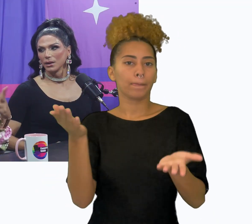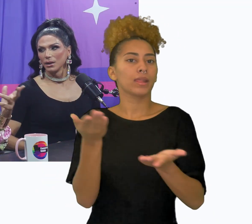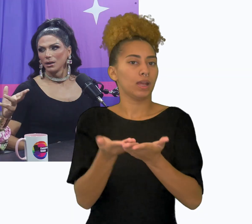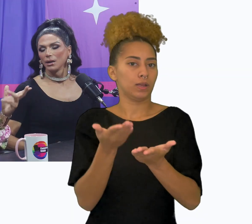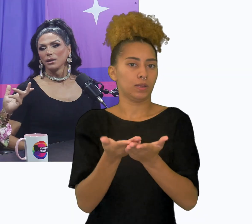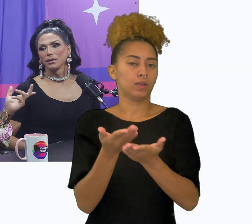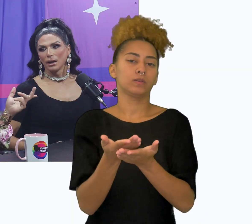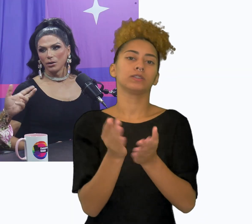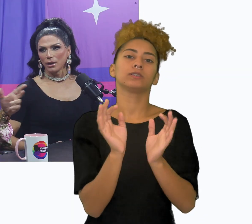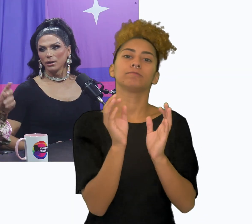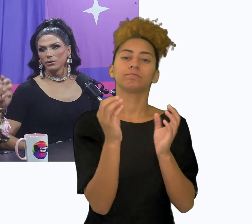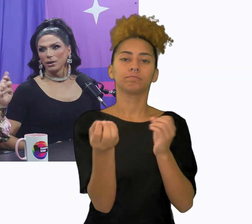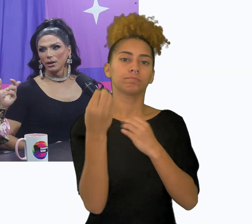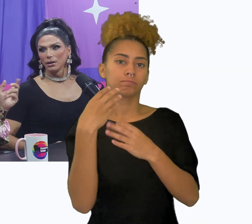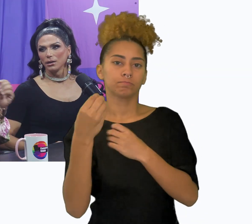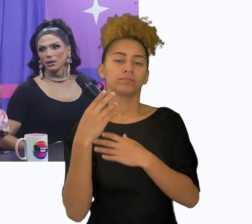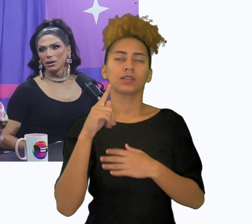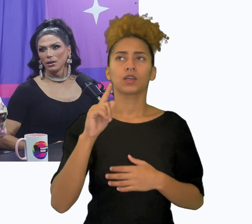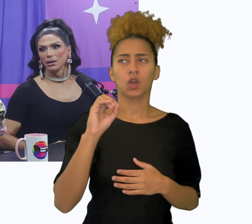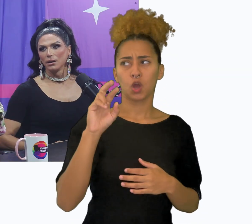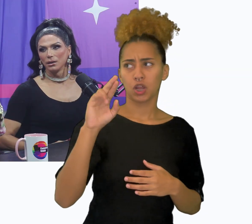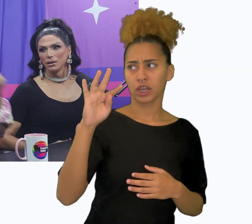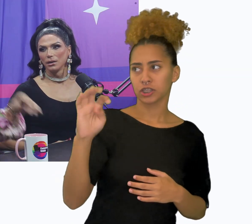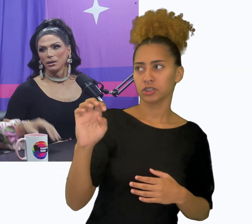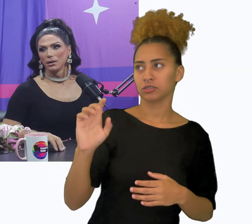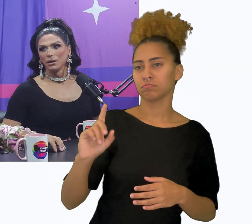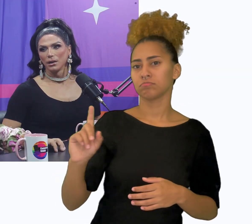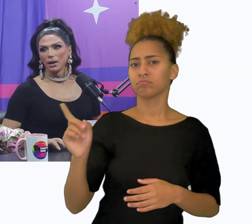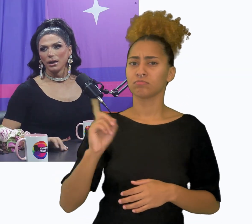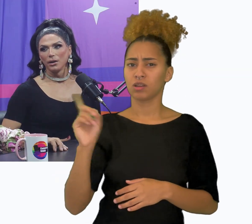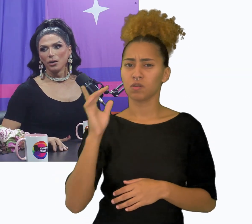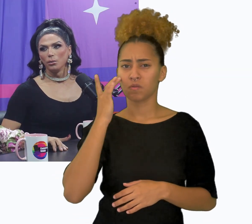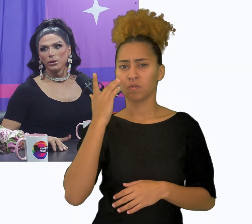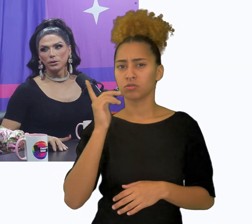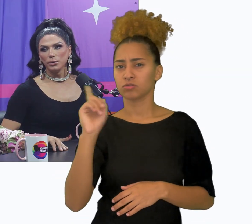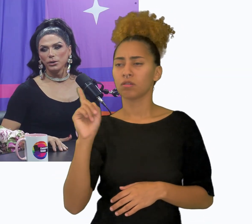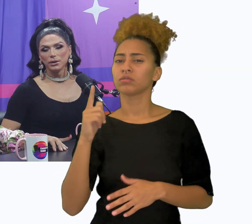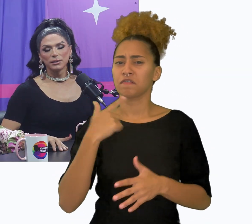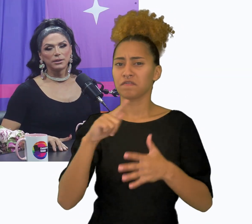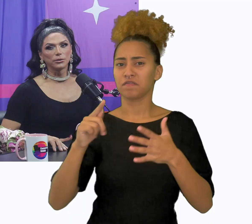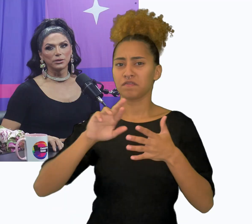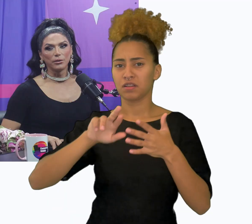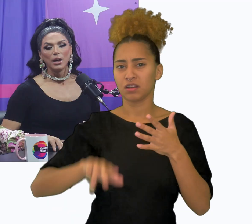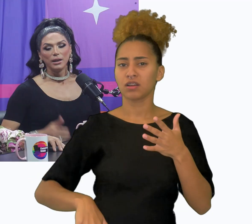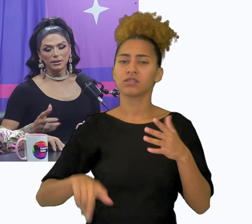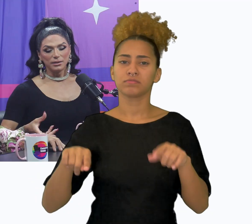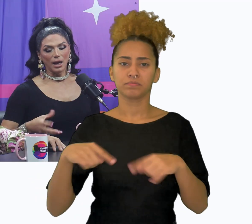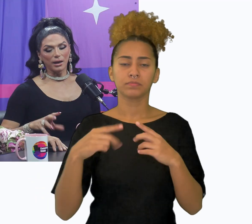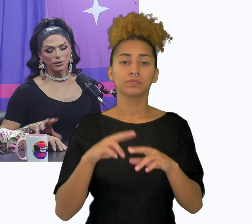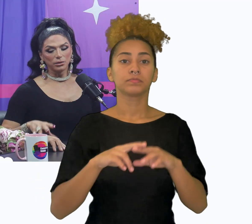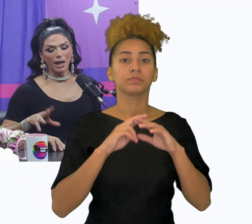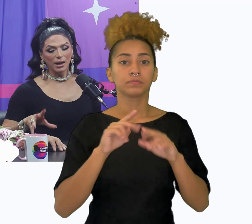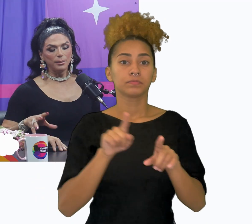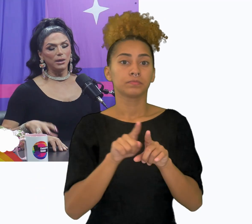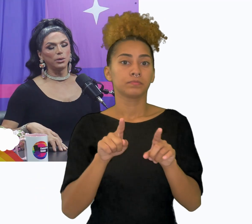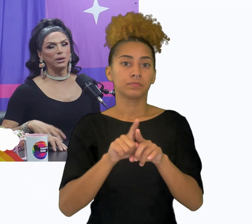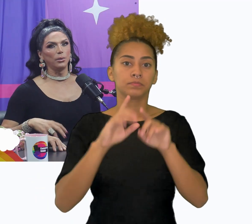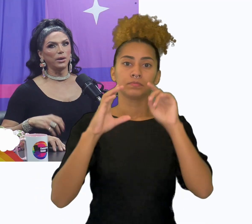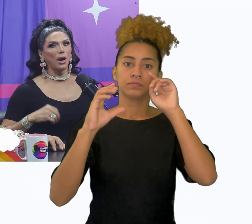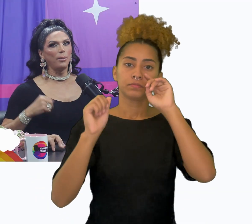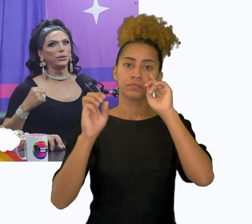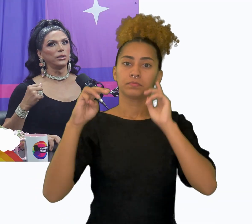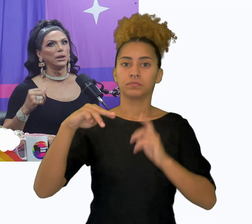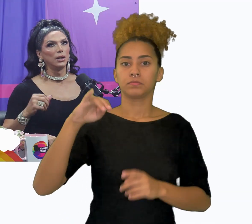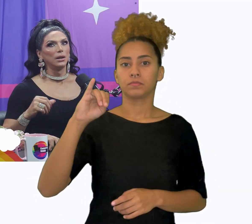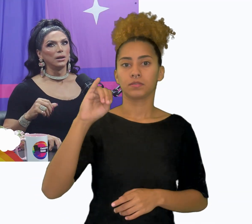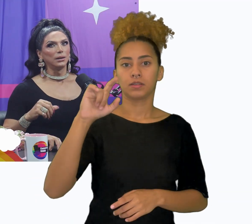lá, tentar... Na Gorete, né? Na Gorete Quintela, era babado, assim. Eram muitas meninas que associavam. E assim, a questão da Camila, o